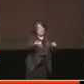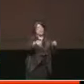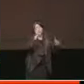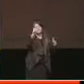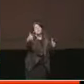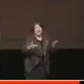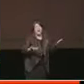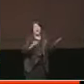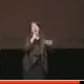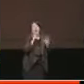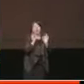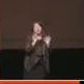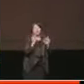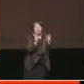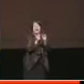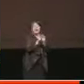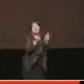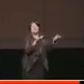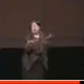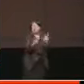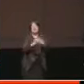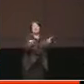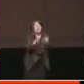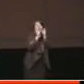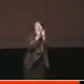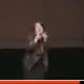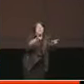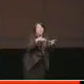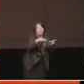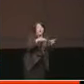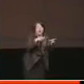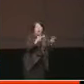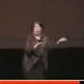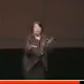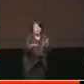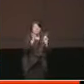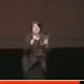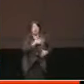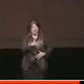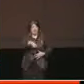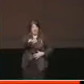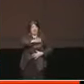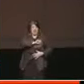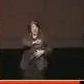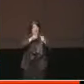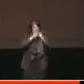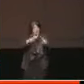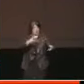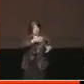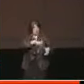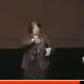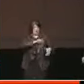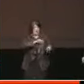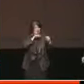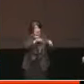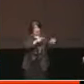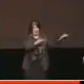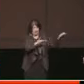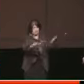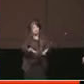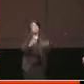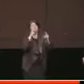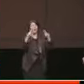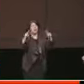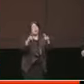ospite lo spagnolo e c'è anche un luogo fisico la plaza de los lectores dove ogni ora ci saranno incontri letture tavole